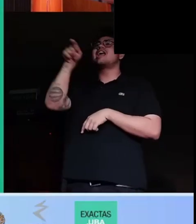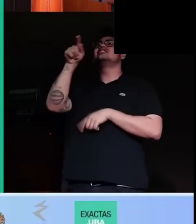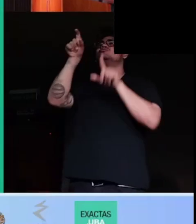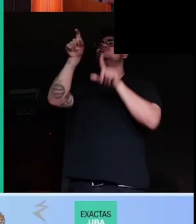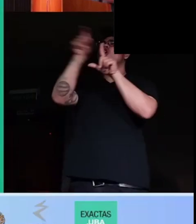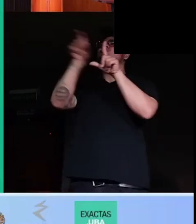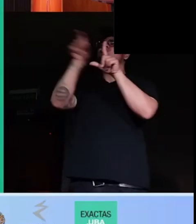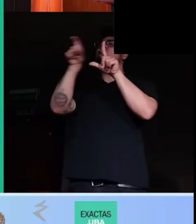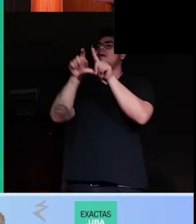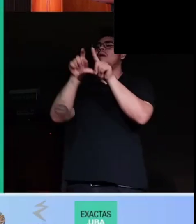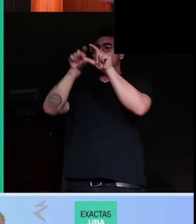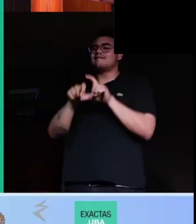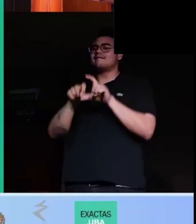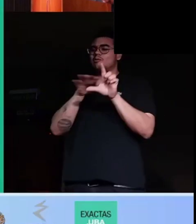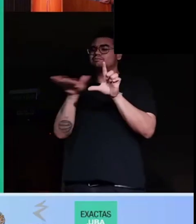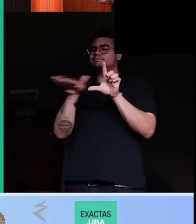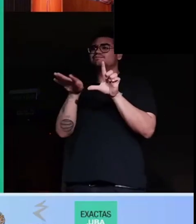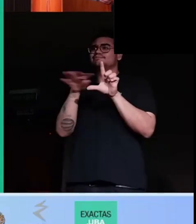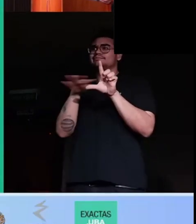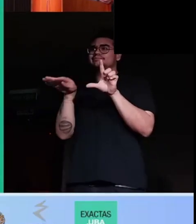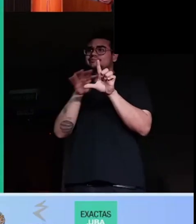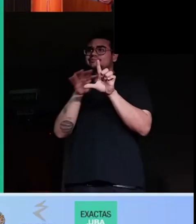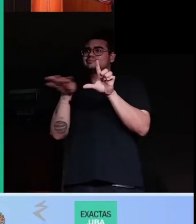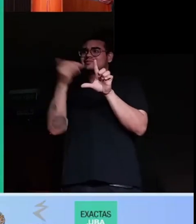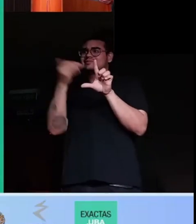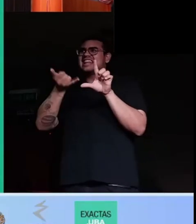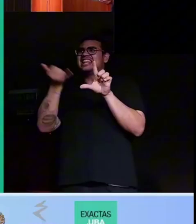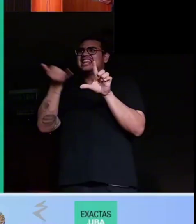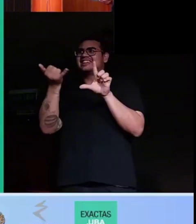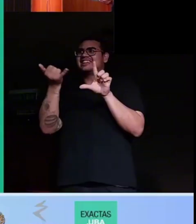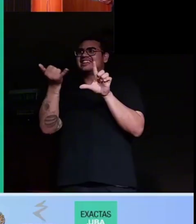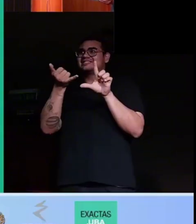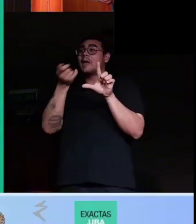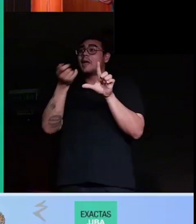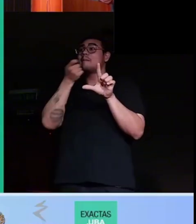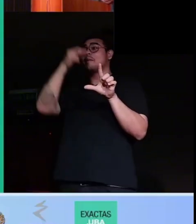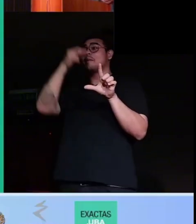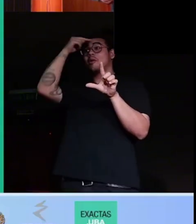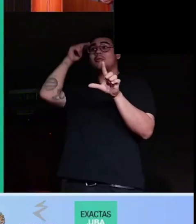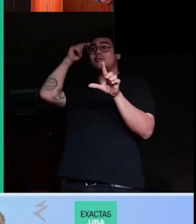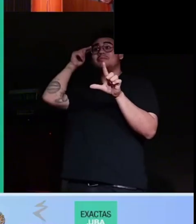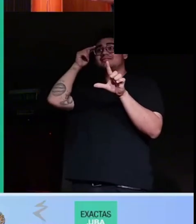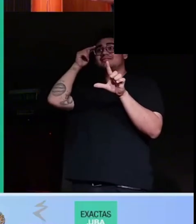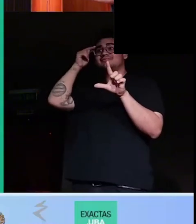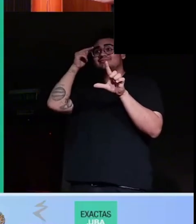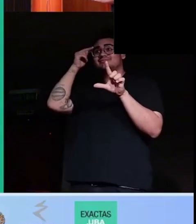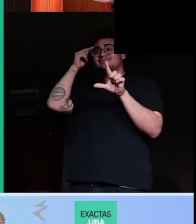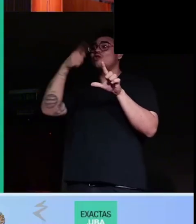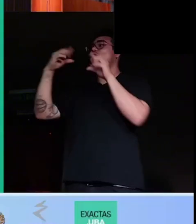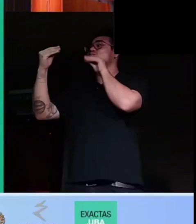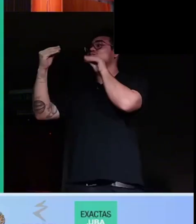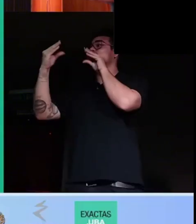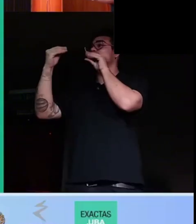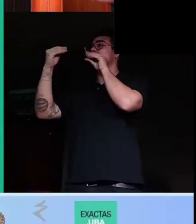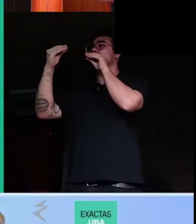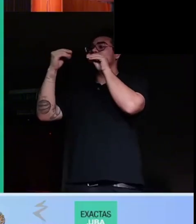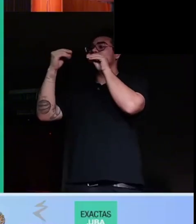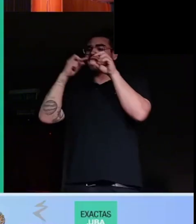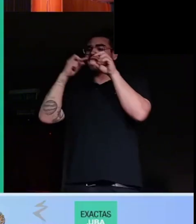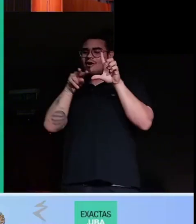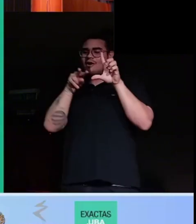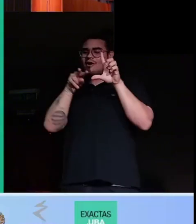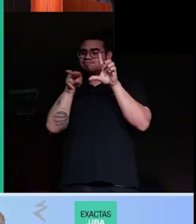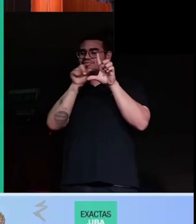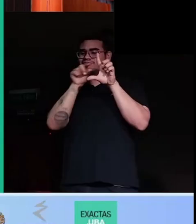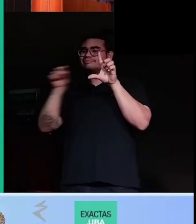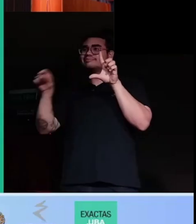si mal no recuerdo, ella podía leernos, pero cuando ella hacía las señas